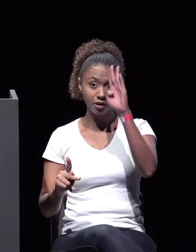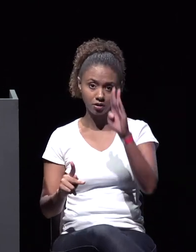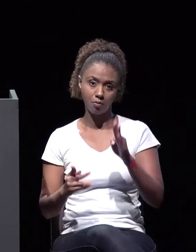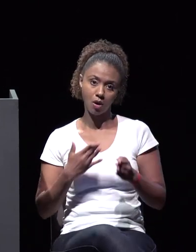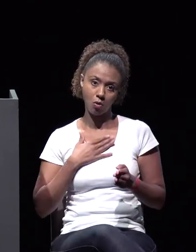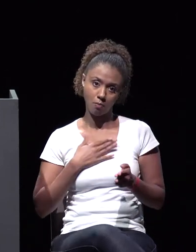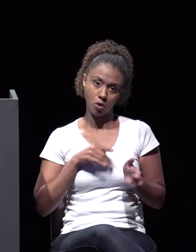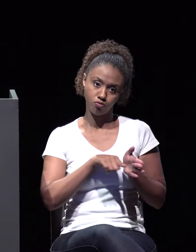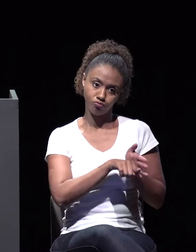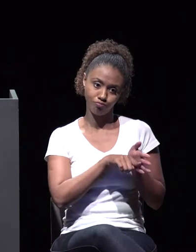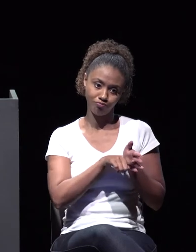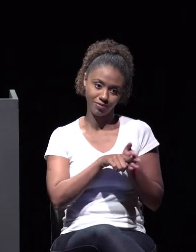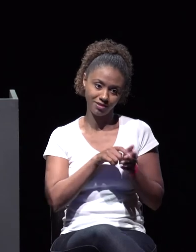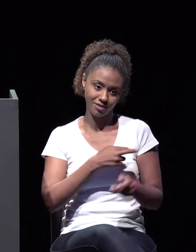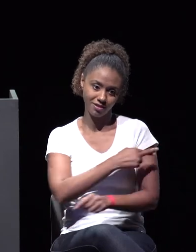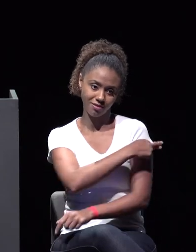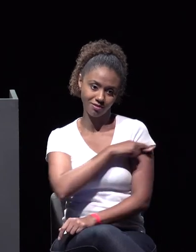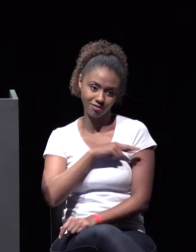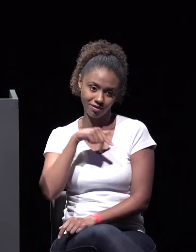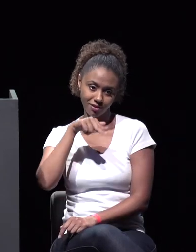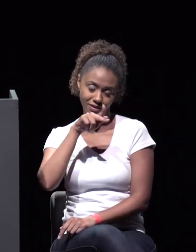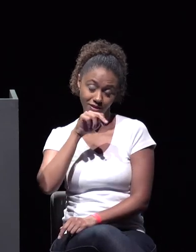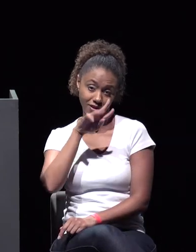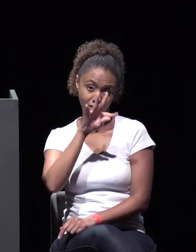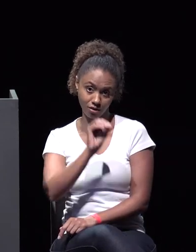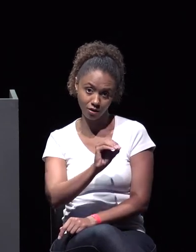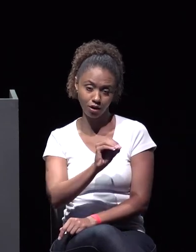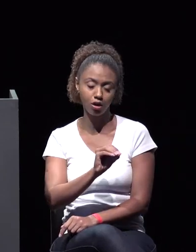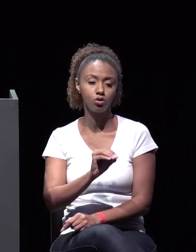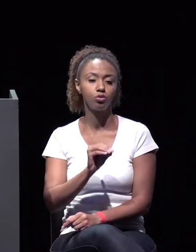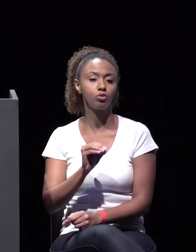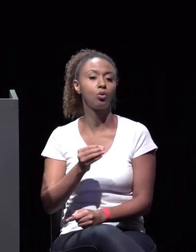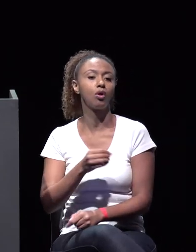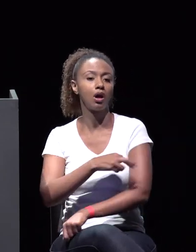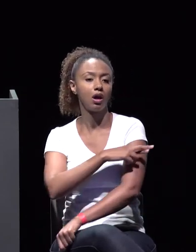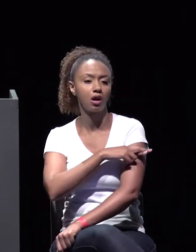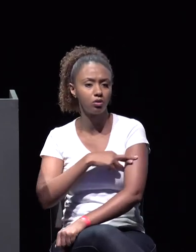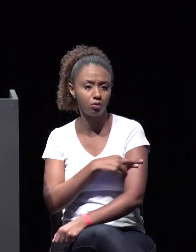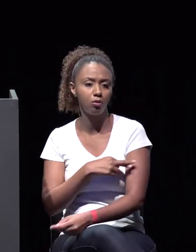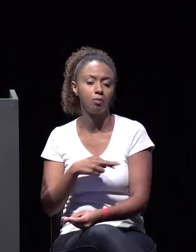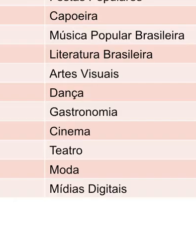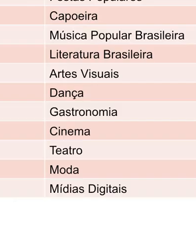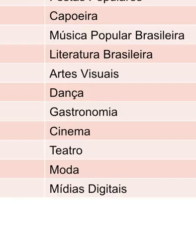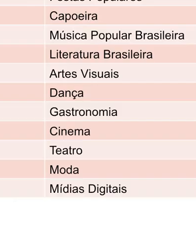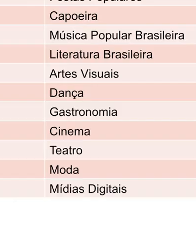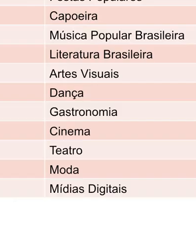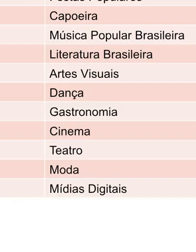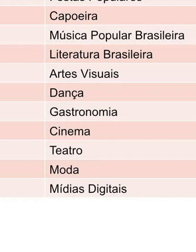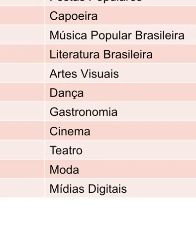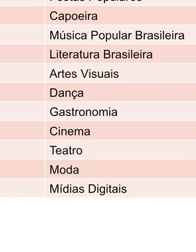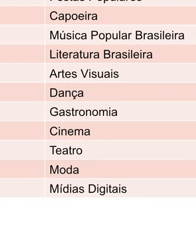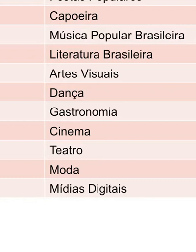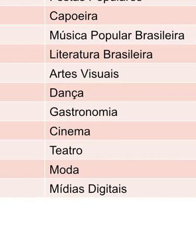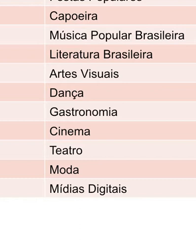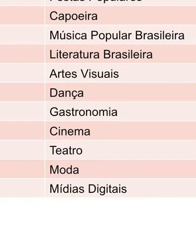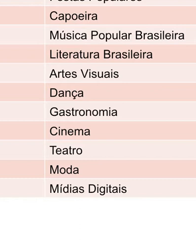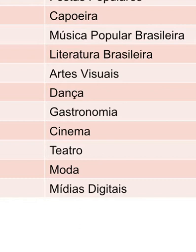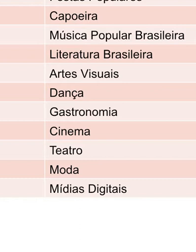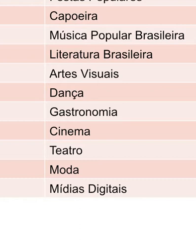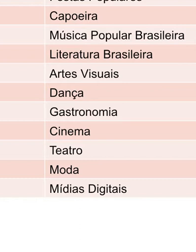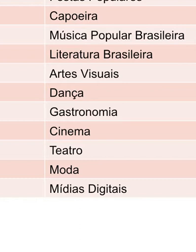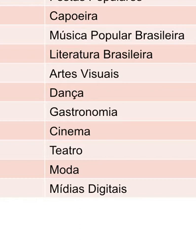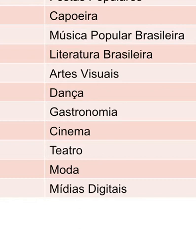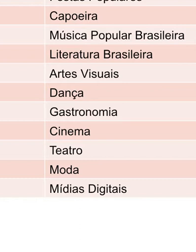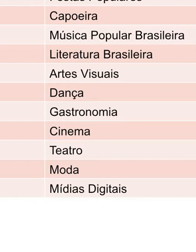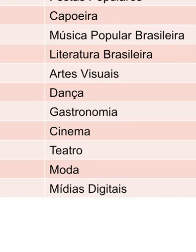candomblé que tu o tronco lingüístico e oruba ea cultura nacional então o professor wagner né como já citei